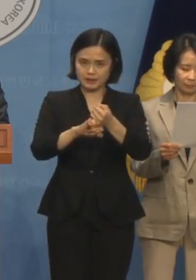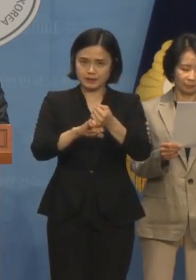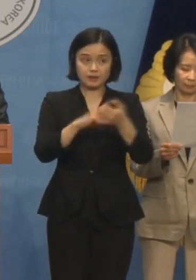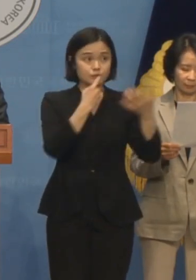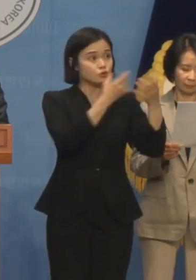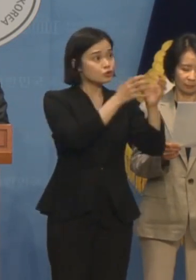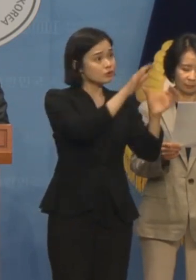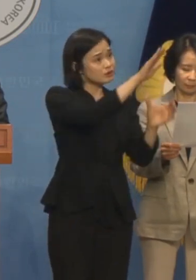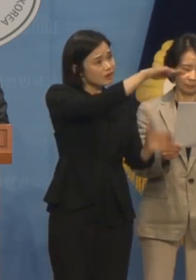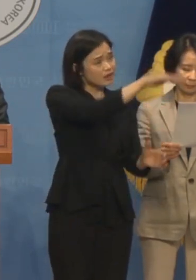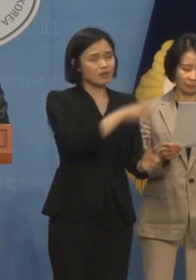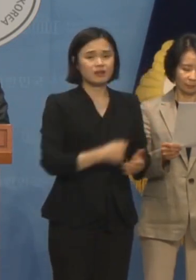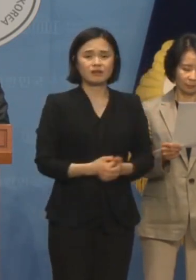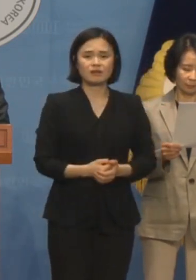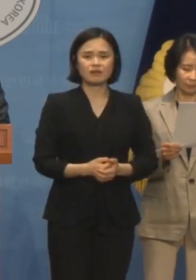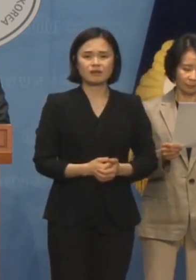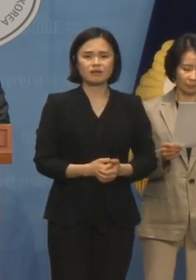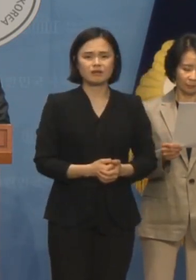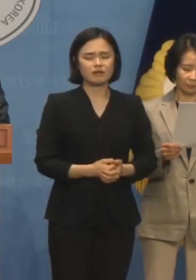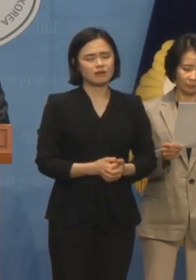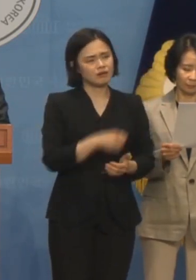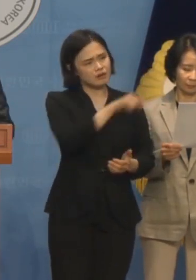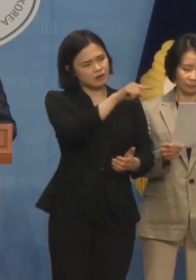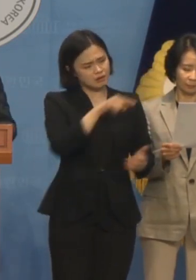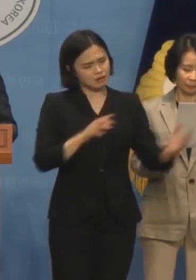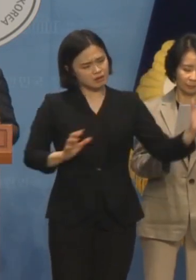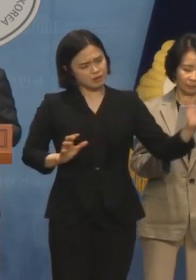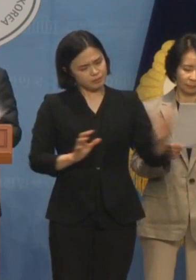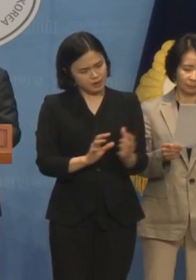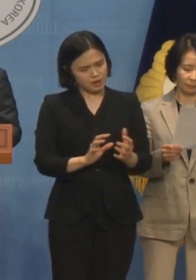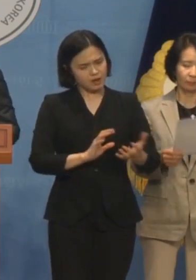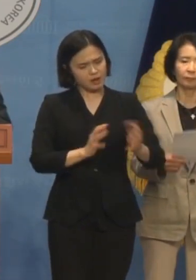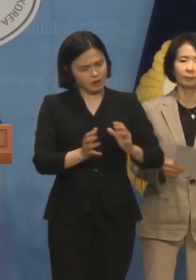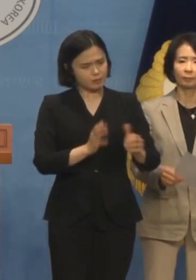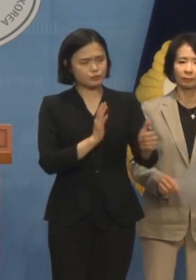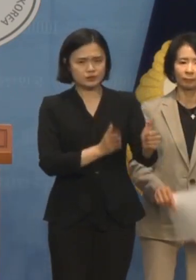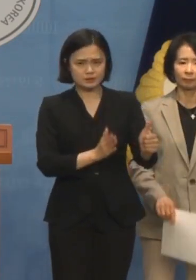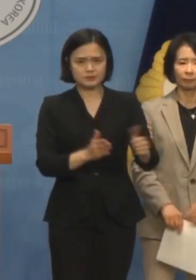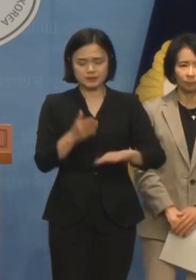위원님들도 제발 본령으로 돌아와 주십시오. 감사합니다.